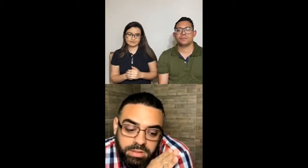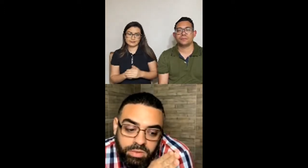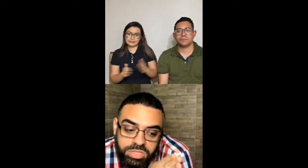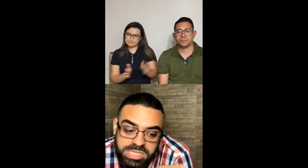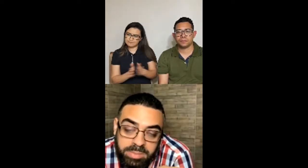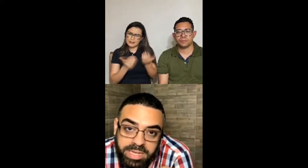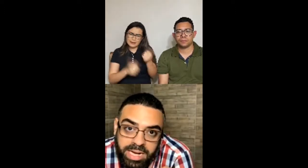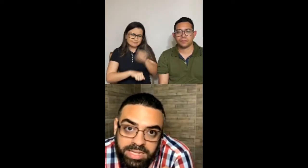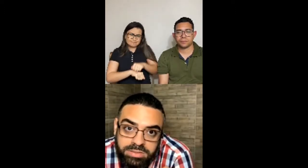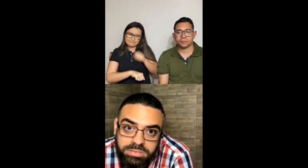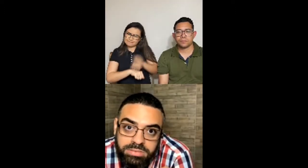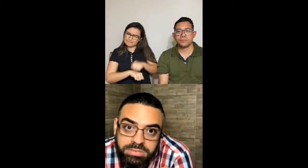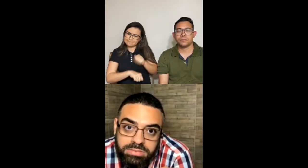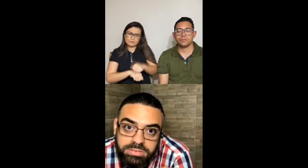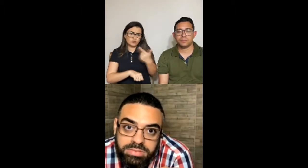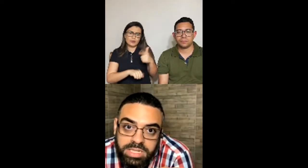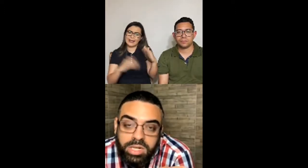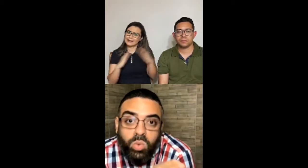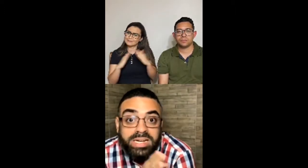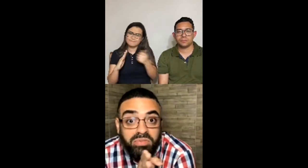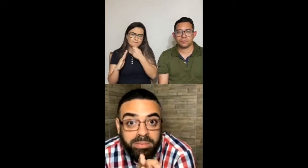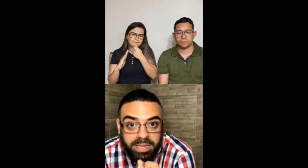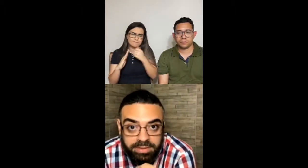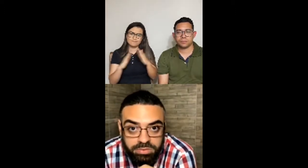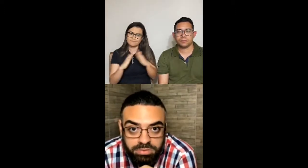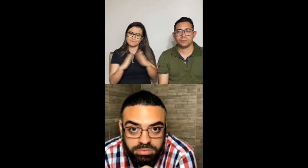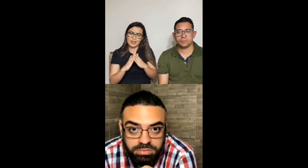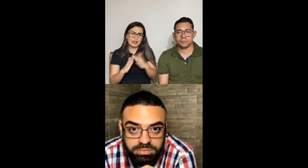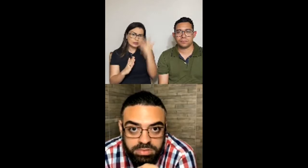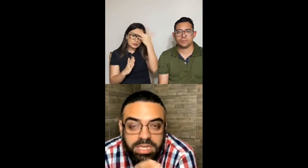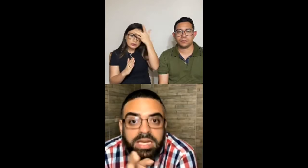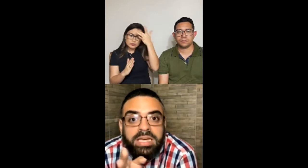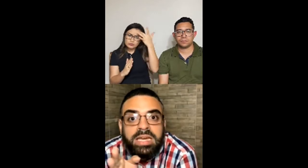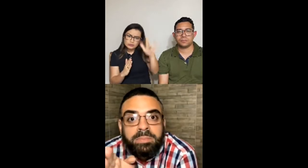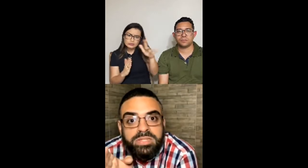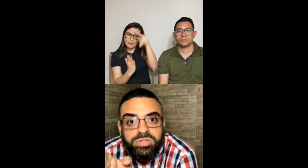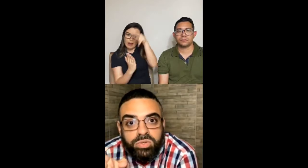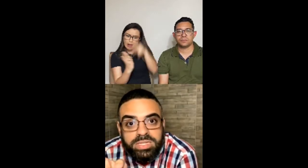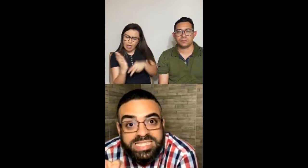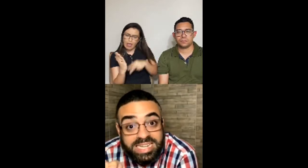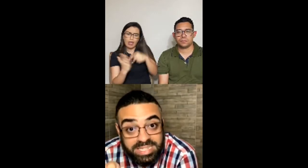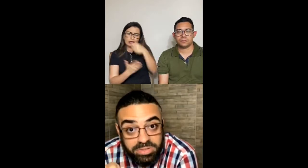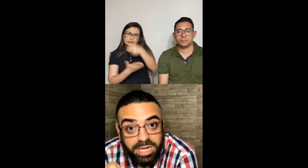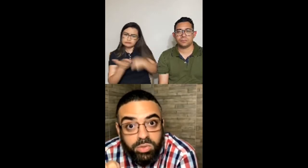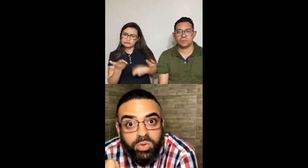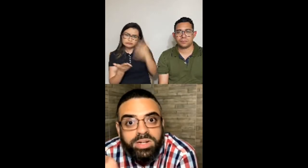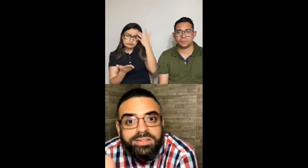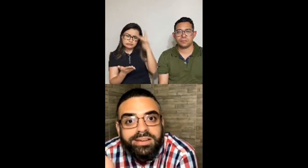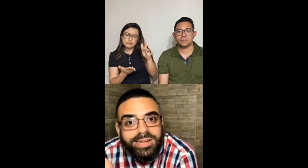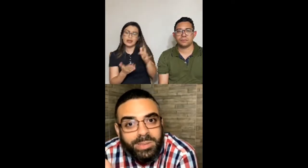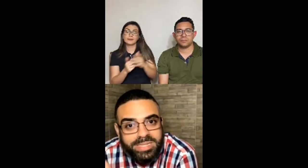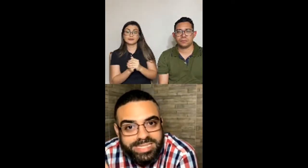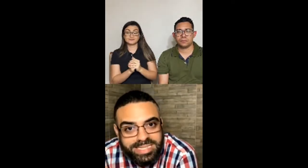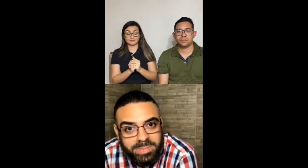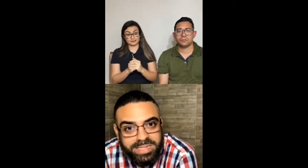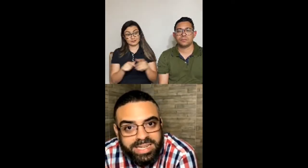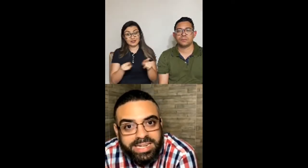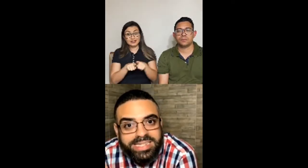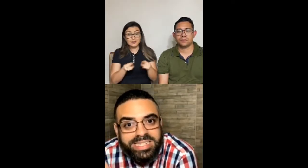Diversos níveis da situação de rua. Pobre mesmo. O desabrigado, o